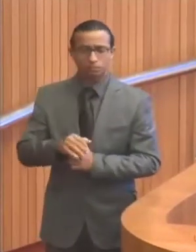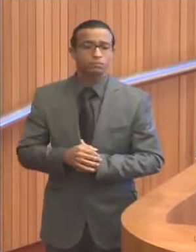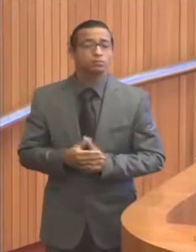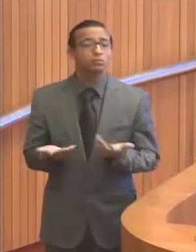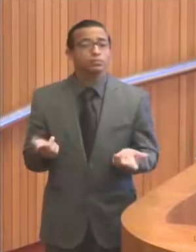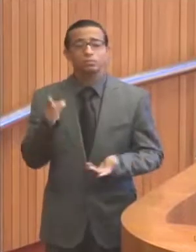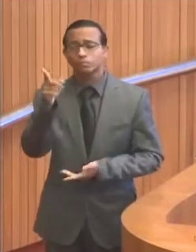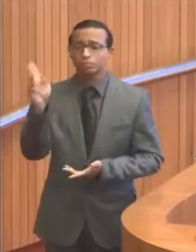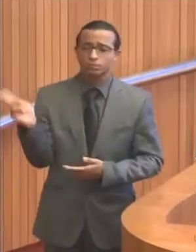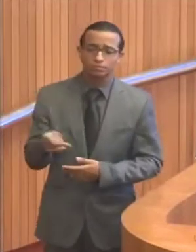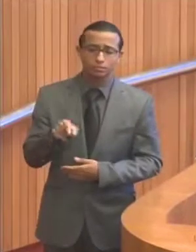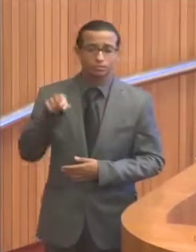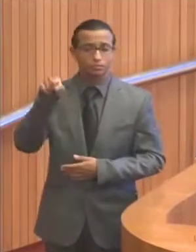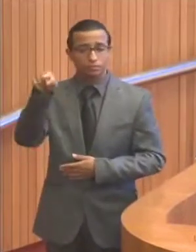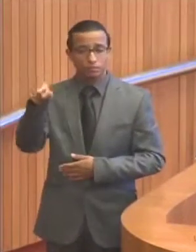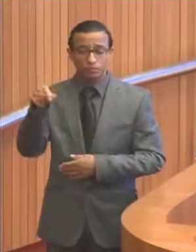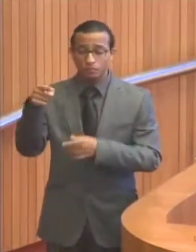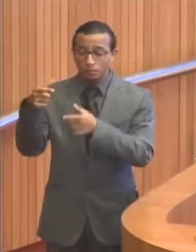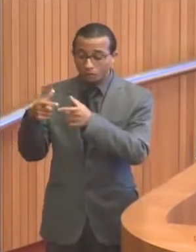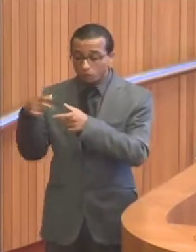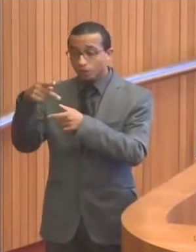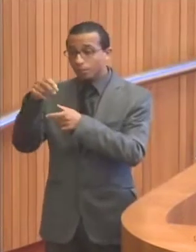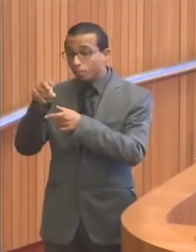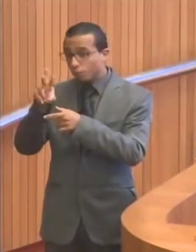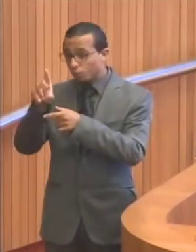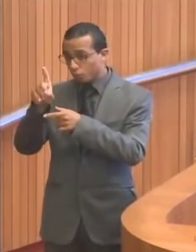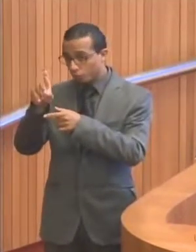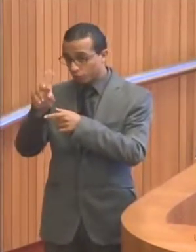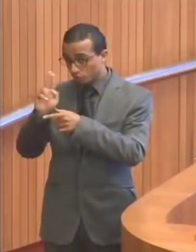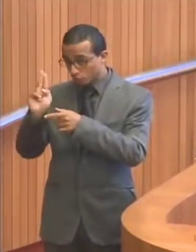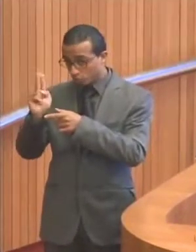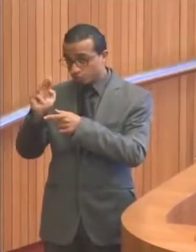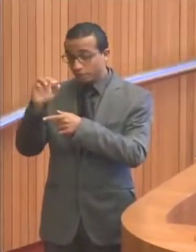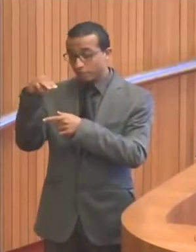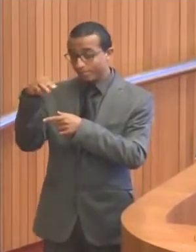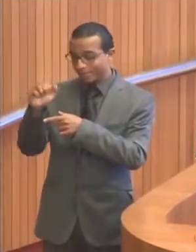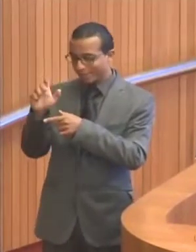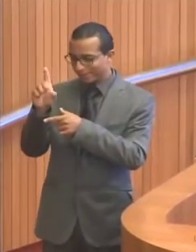A tragédia ocorrida no povoado de Madragoa, Bacuri.